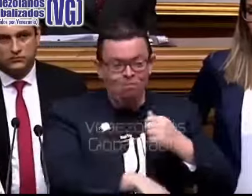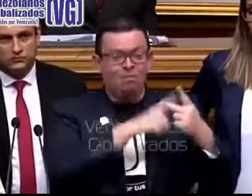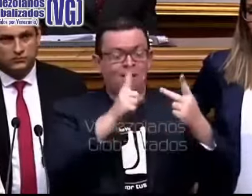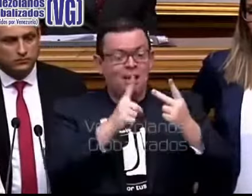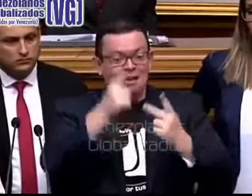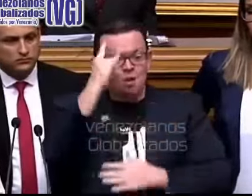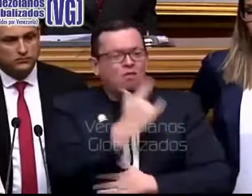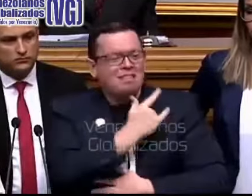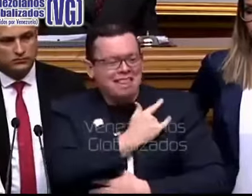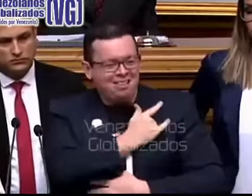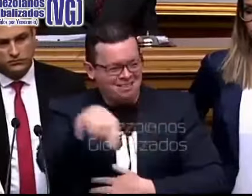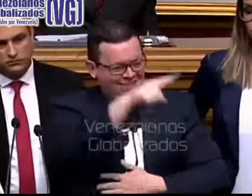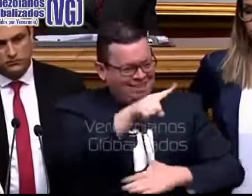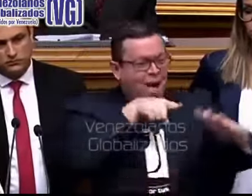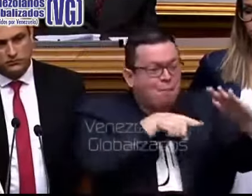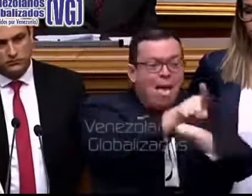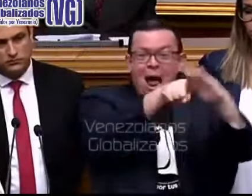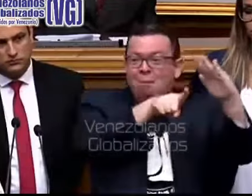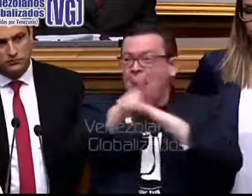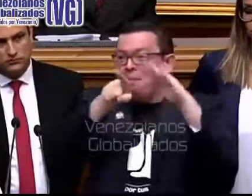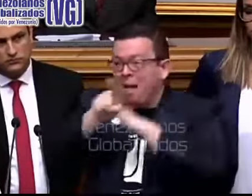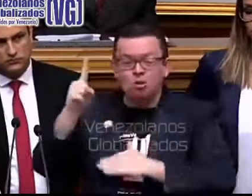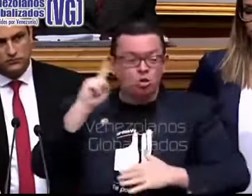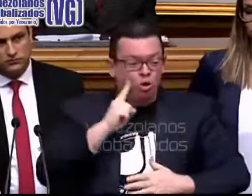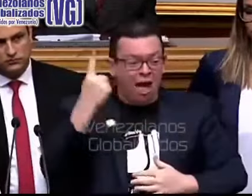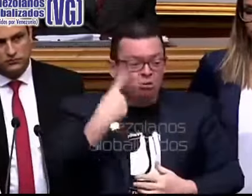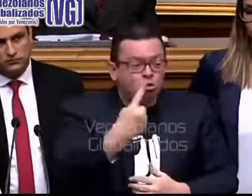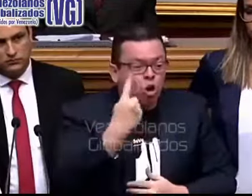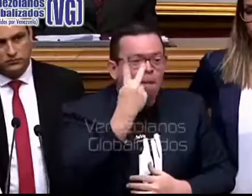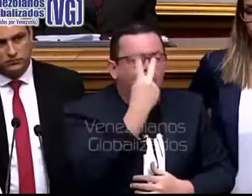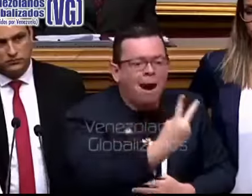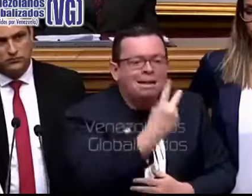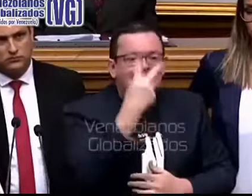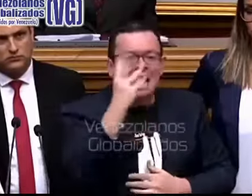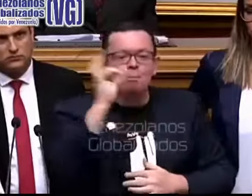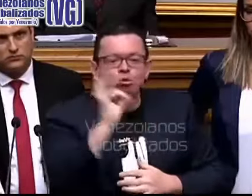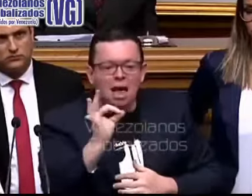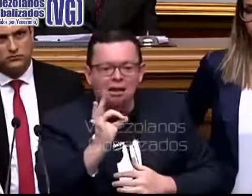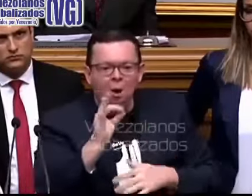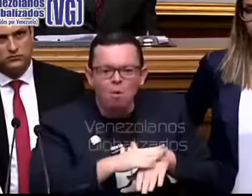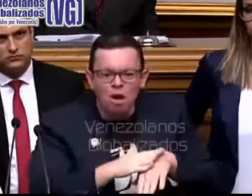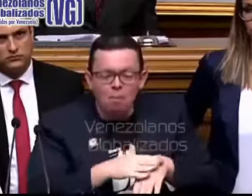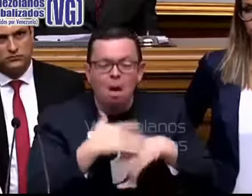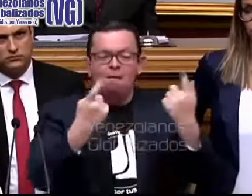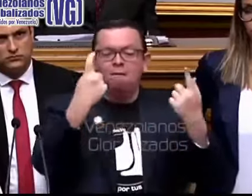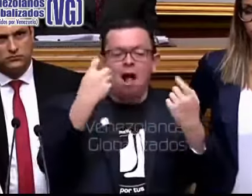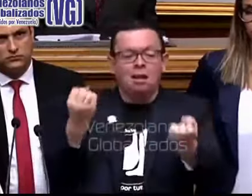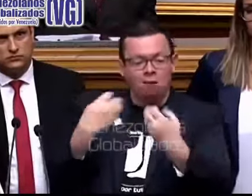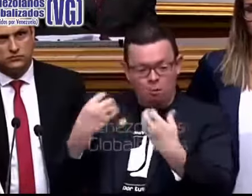vulnerable y que nos hace ver que la educación no está siendo fortalecida. Y de este porcentaje, este 64%,